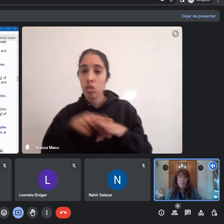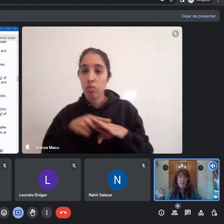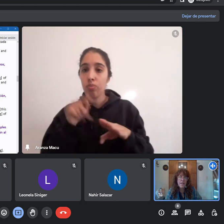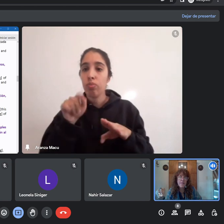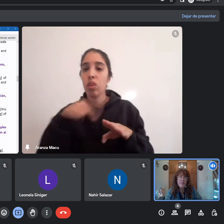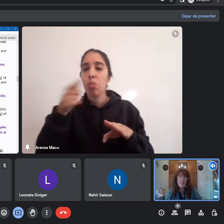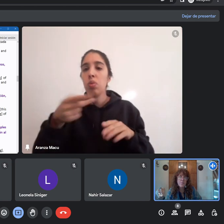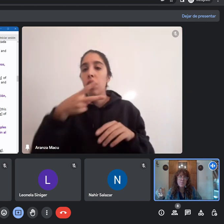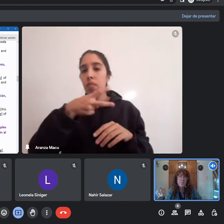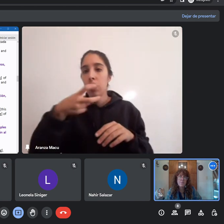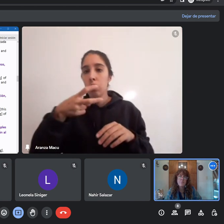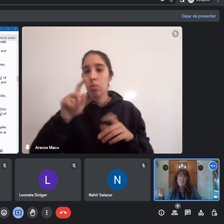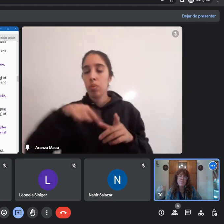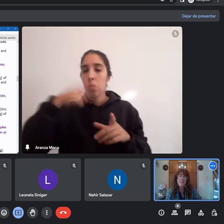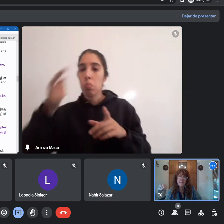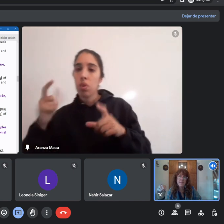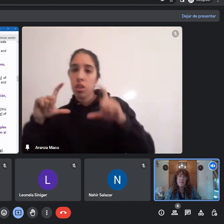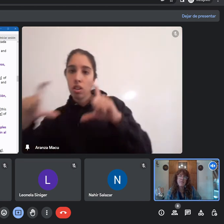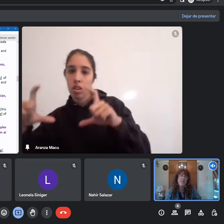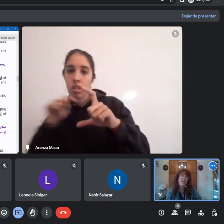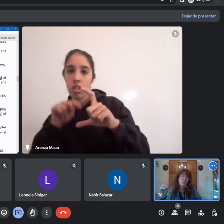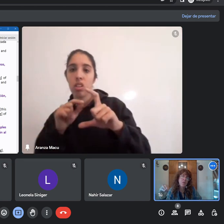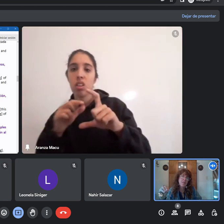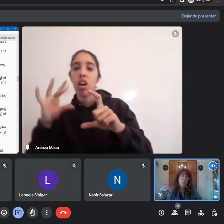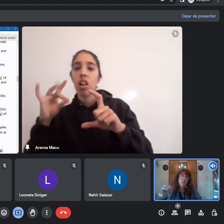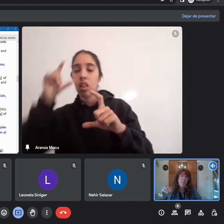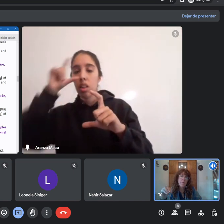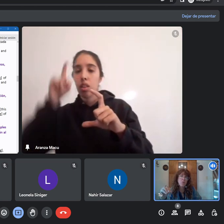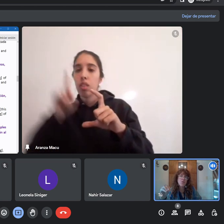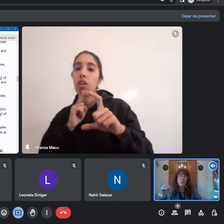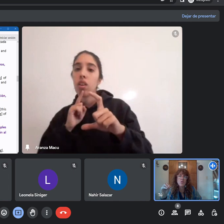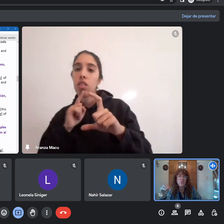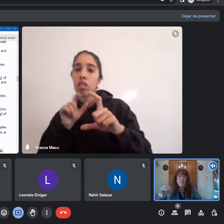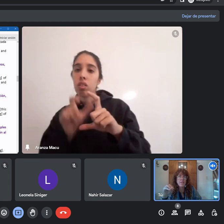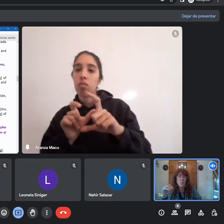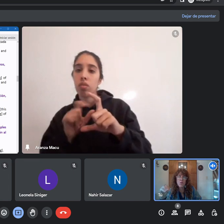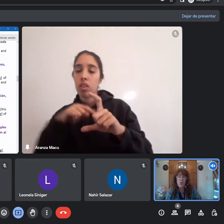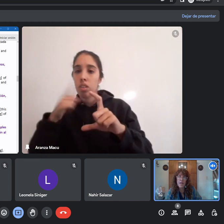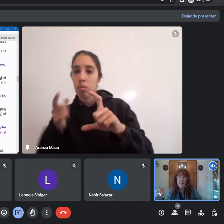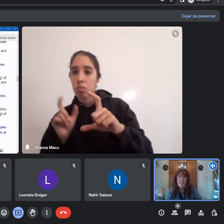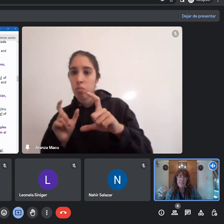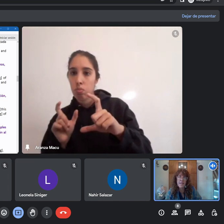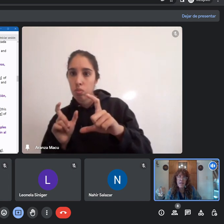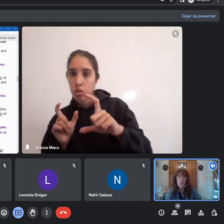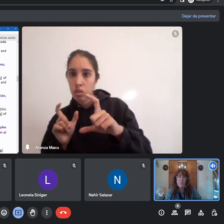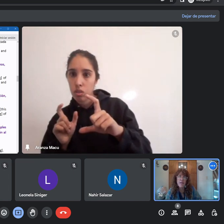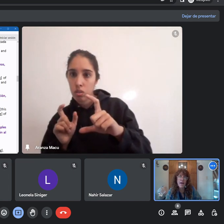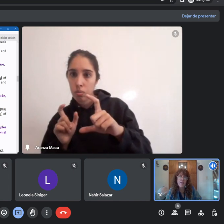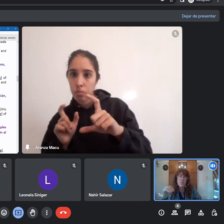determinante, ¿sí? Uh-huh. El sustantivo y una preposición. Entonces, el único que queda encerrado es a